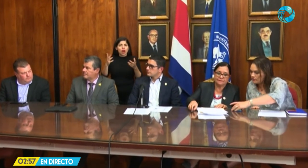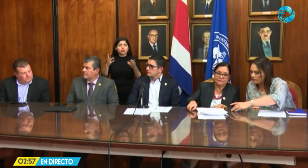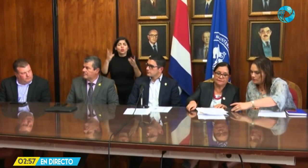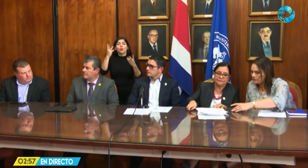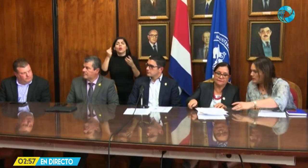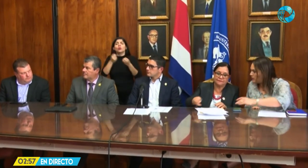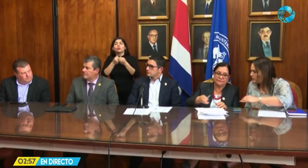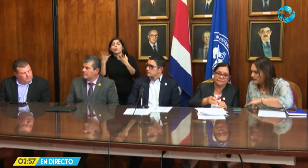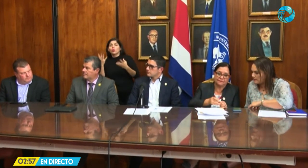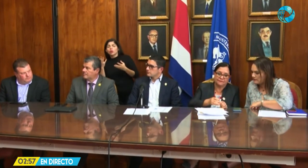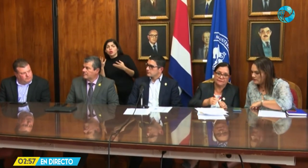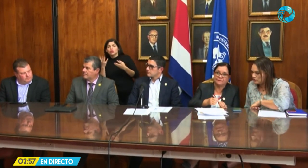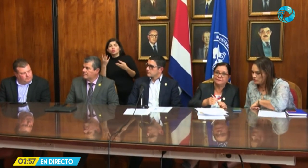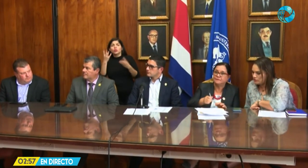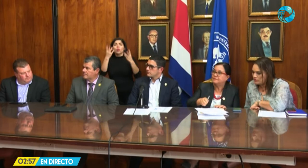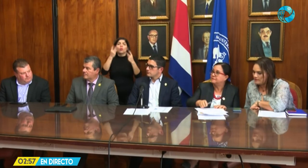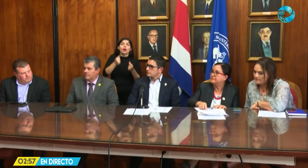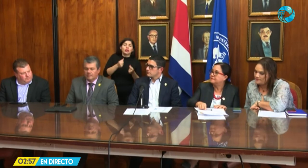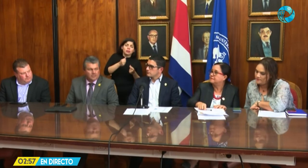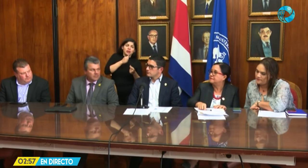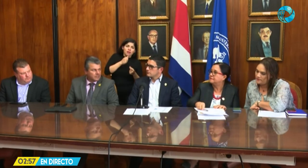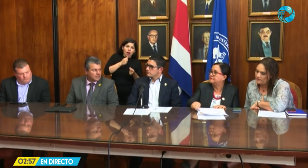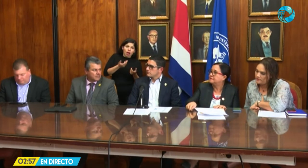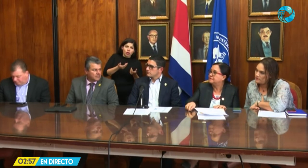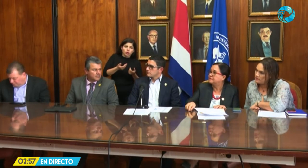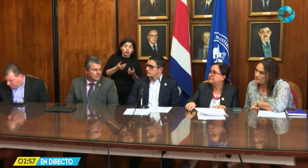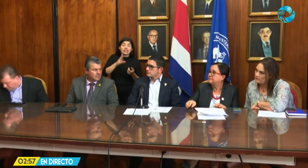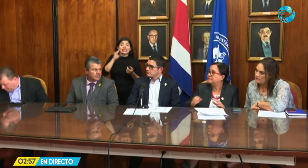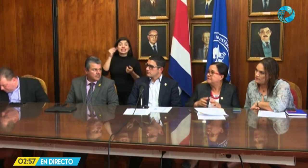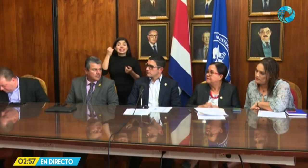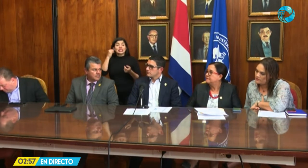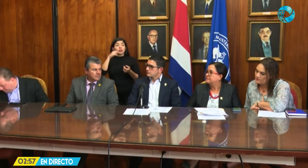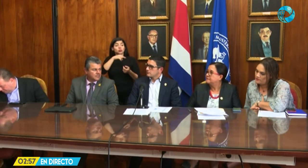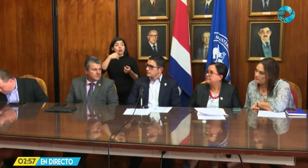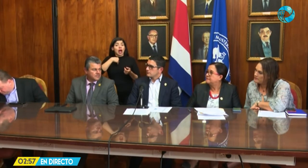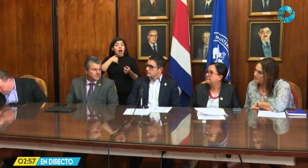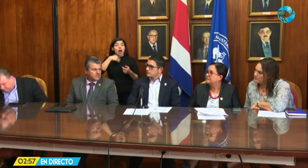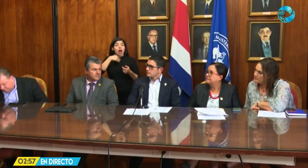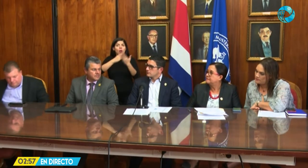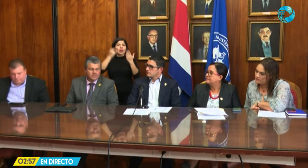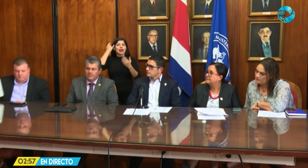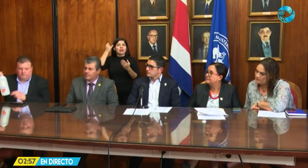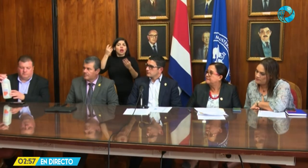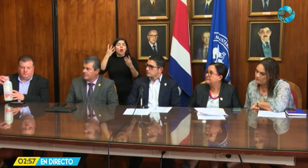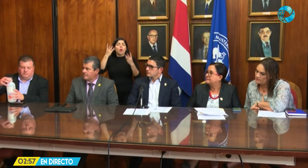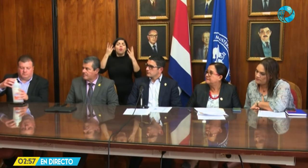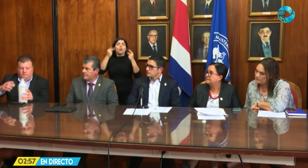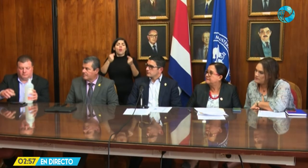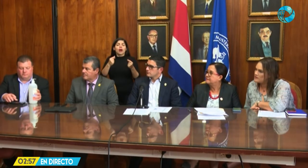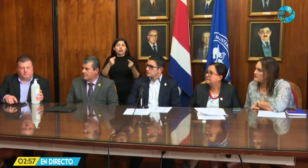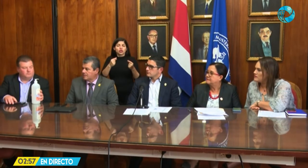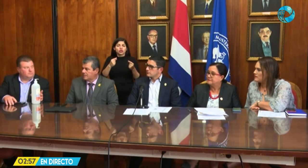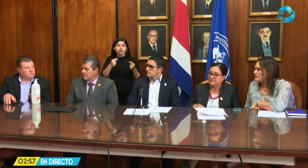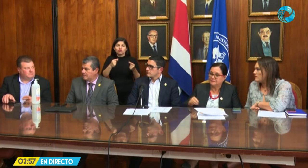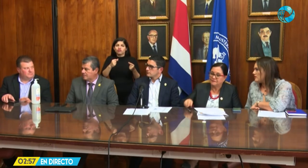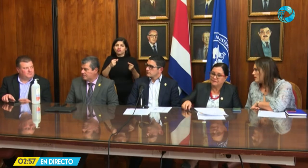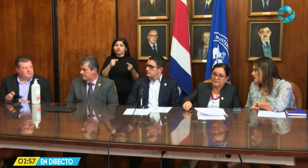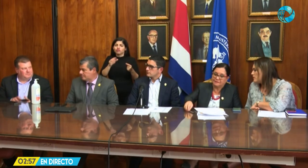como cerrar algunos centros educativos que se encuentran, eso sí, en riesgo, también la reducción